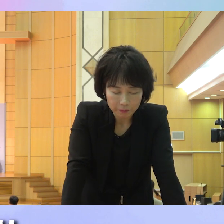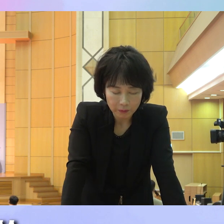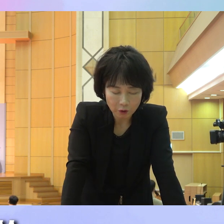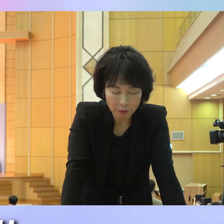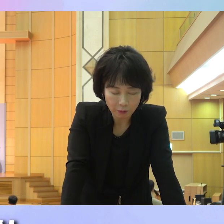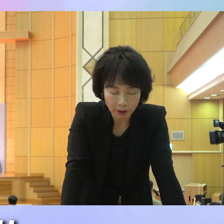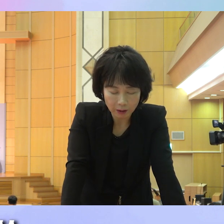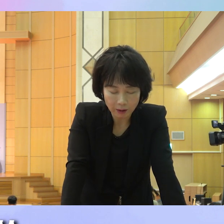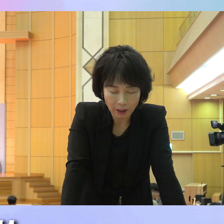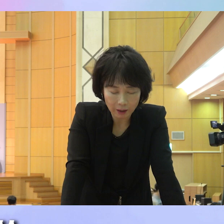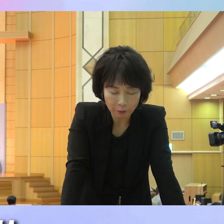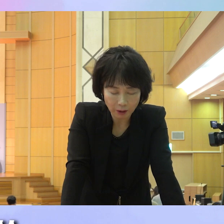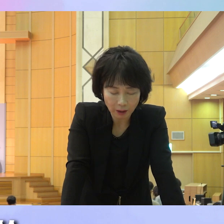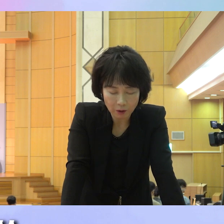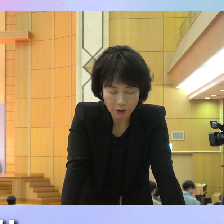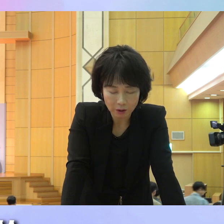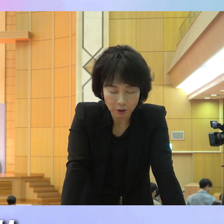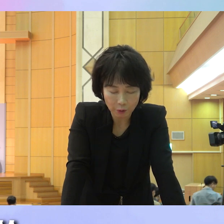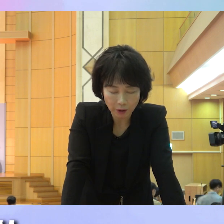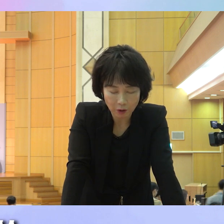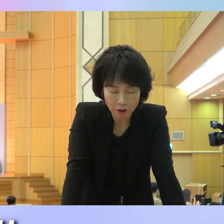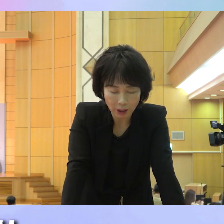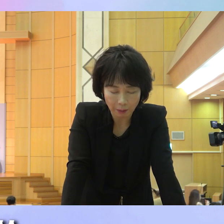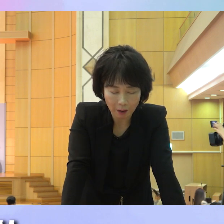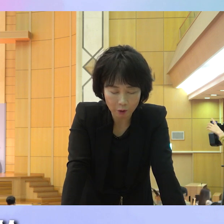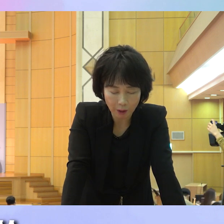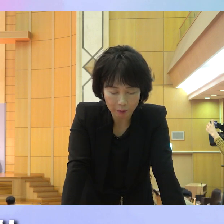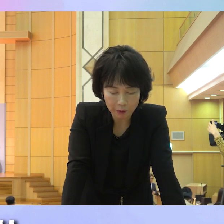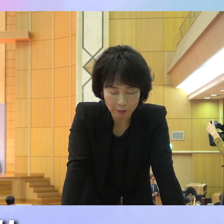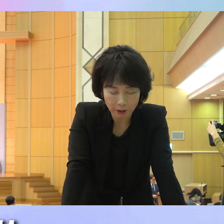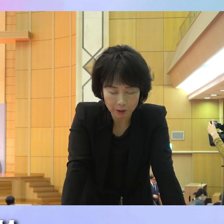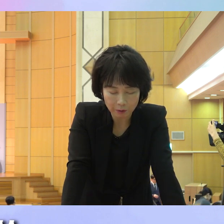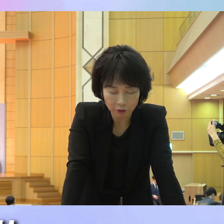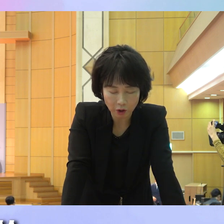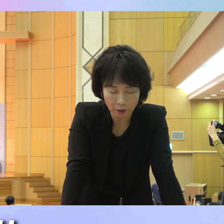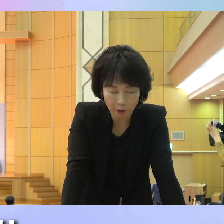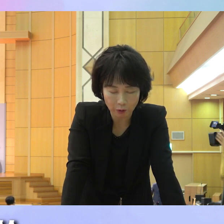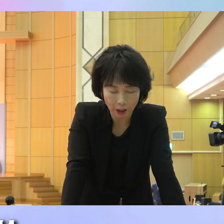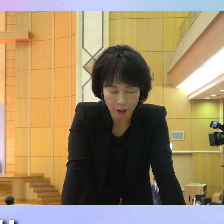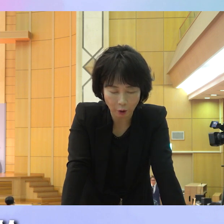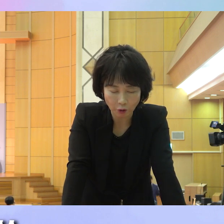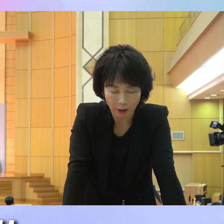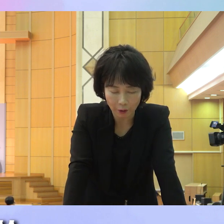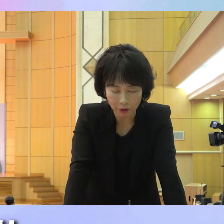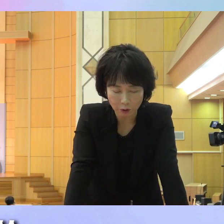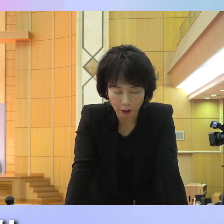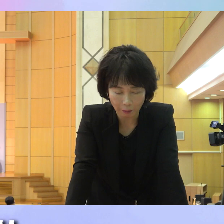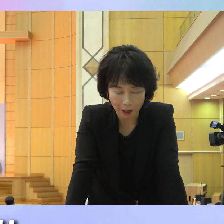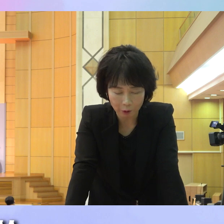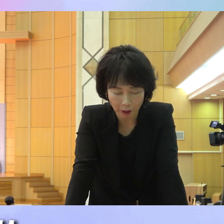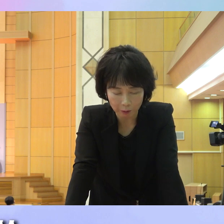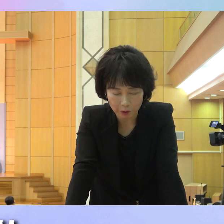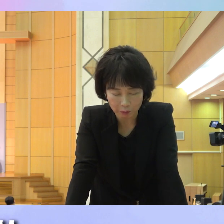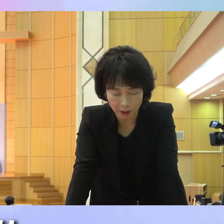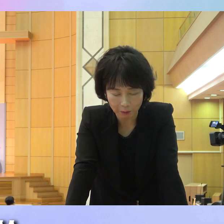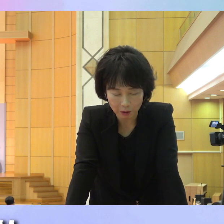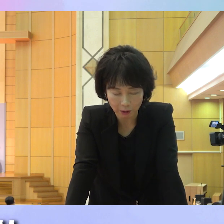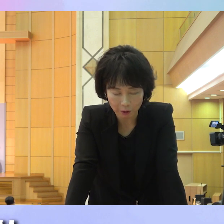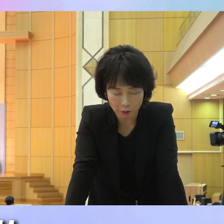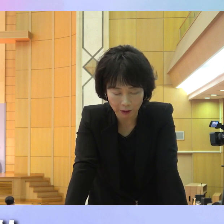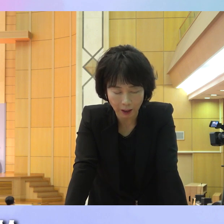의가 충만하고 건강이 충만하고 부요가 충만해서 우리가 복 있는 사람 된 줄로 믿습니다. 이제 매사에 살아갈